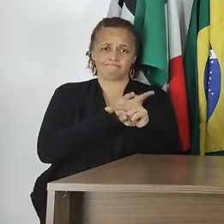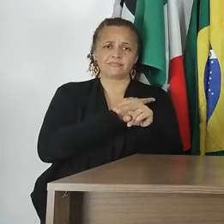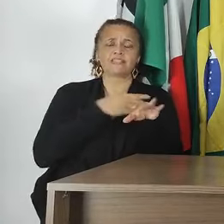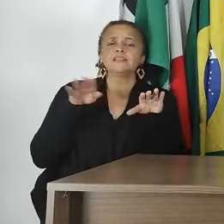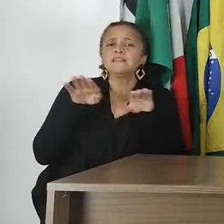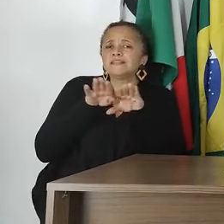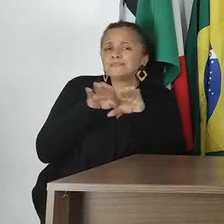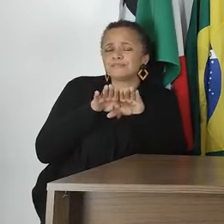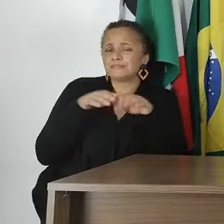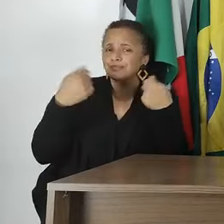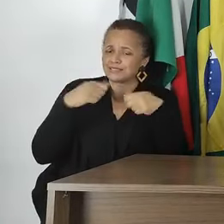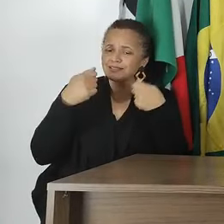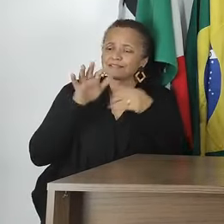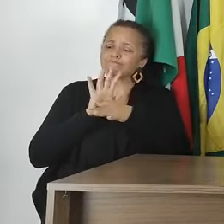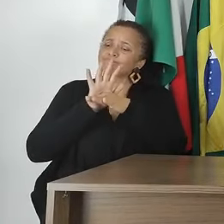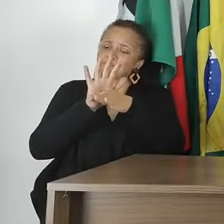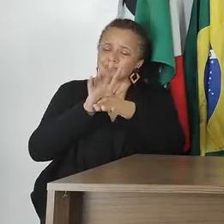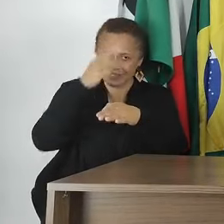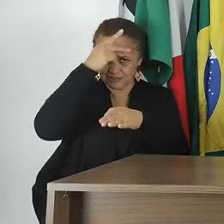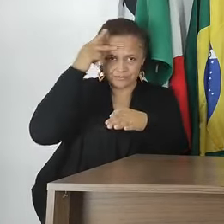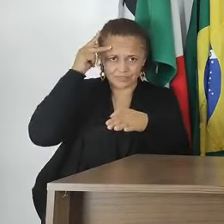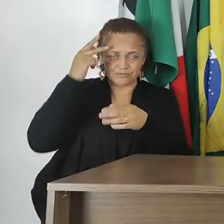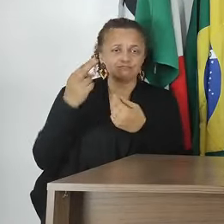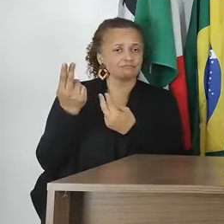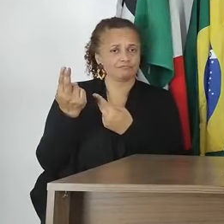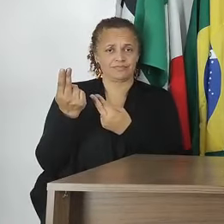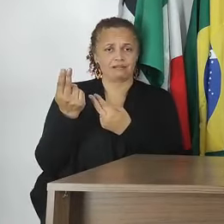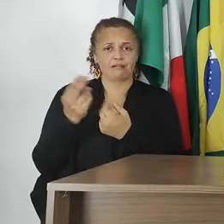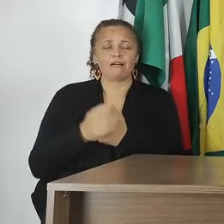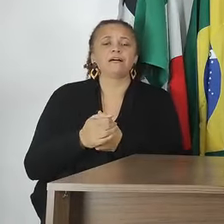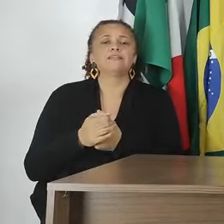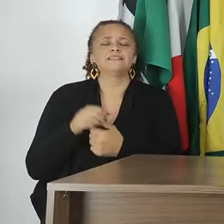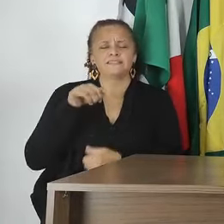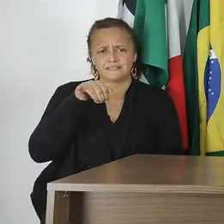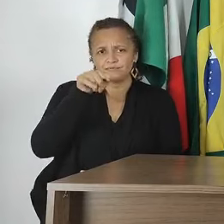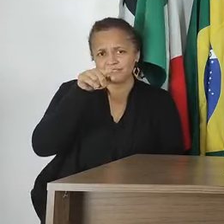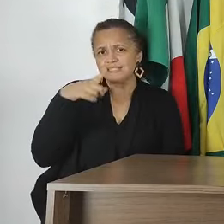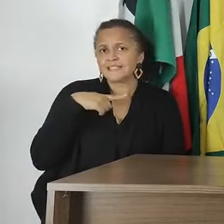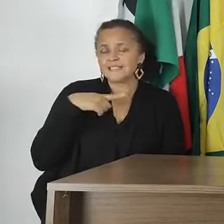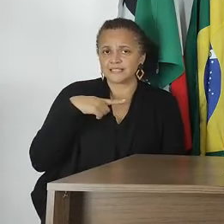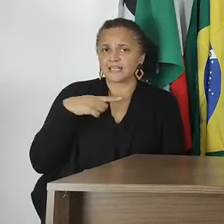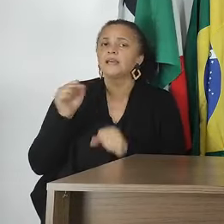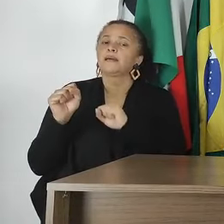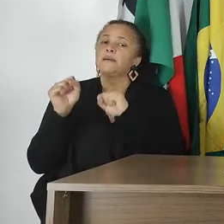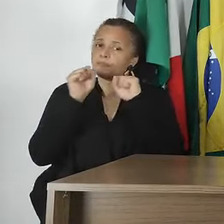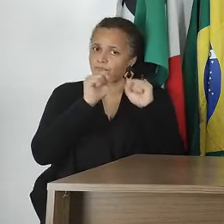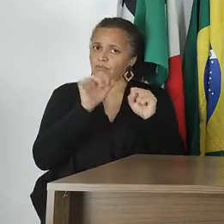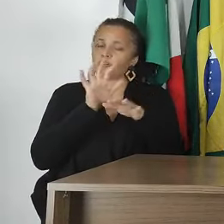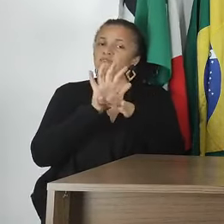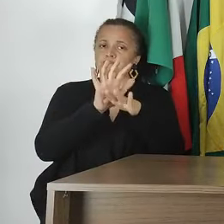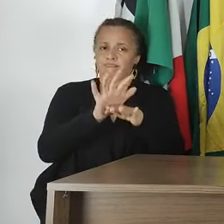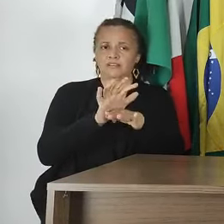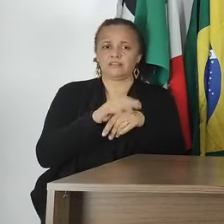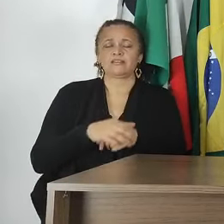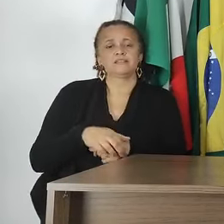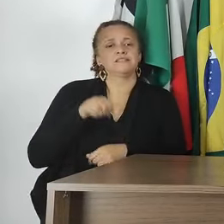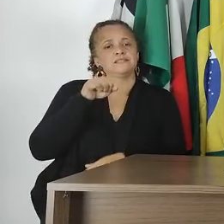tiver recursos materiais e vendo o seu irmão em necessidade e não se compadecer